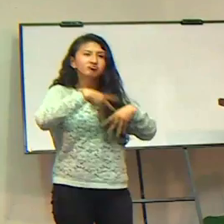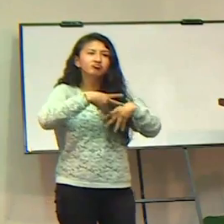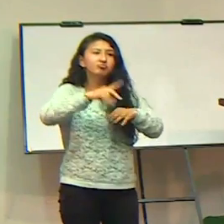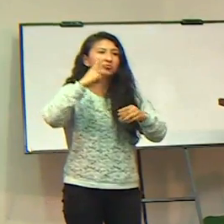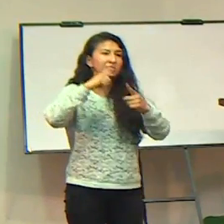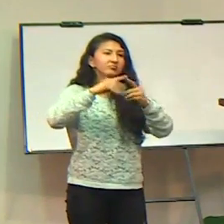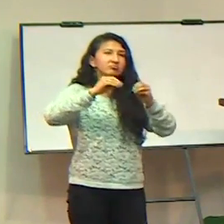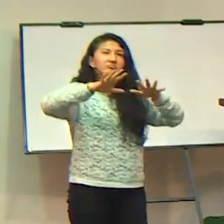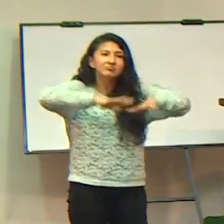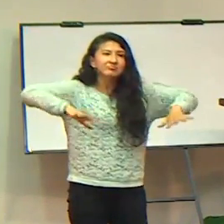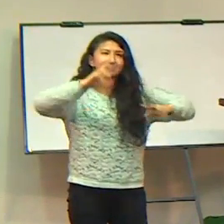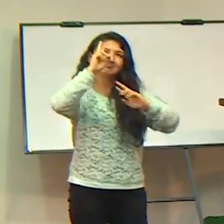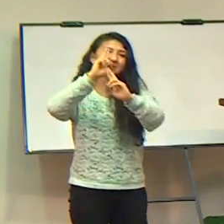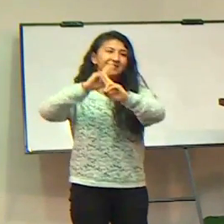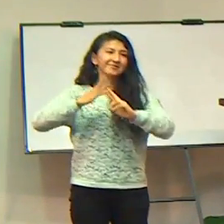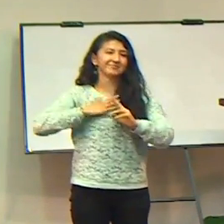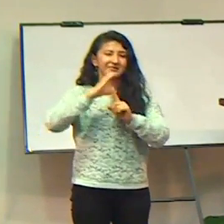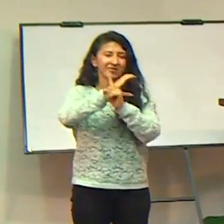96,